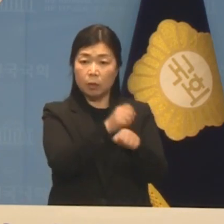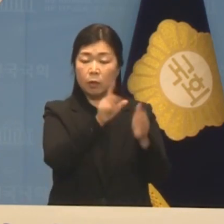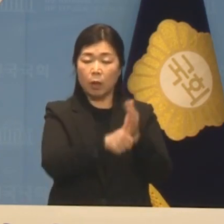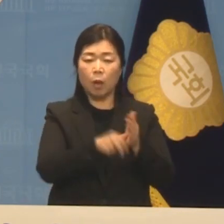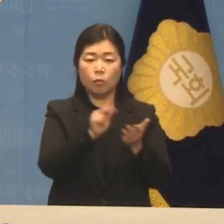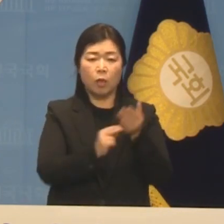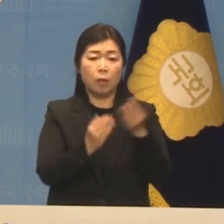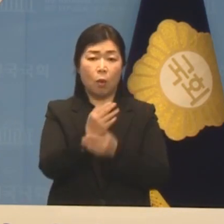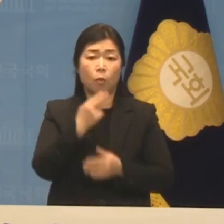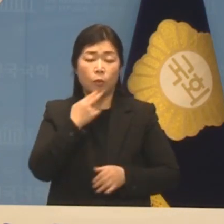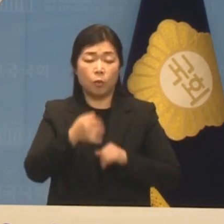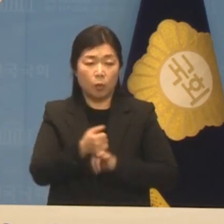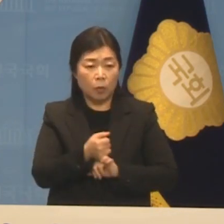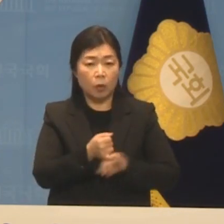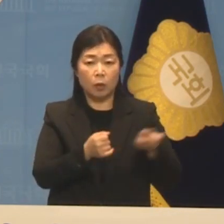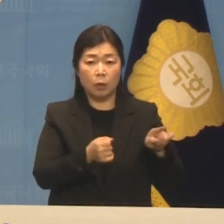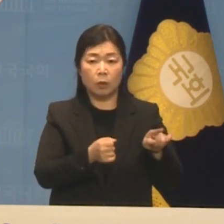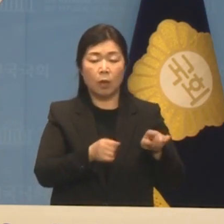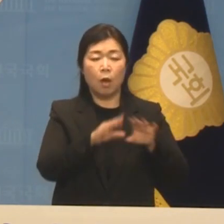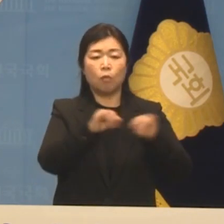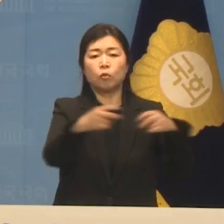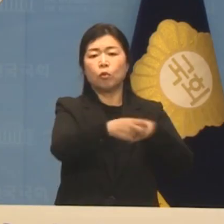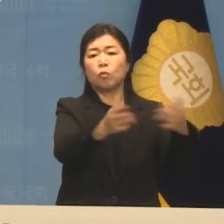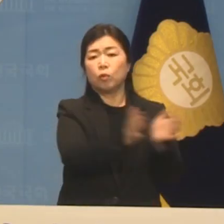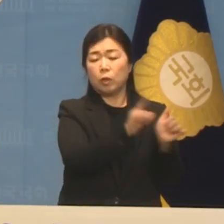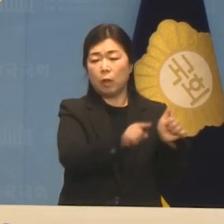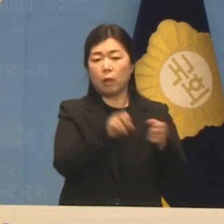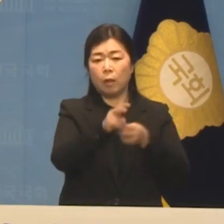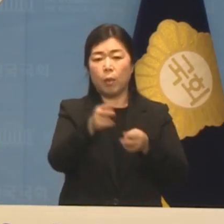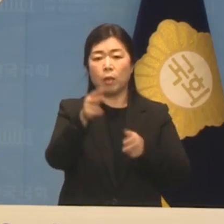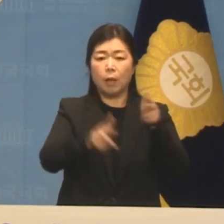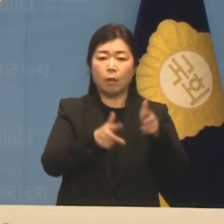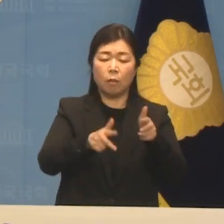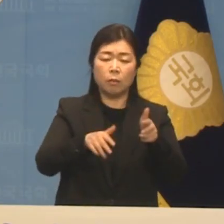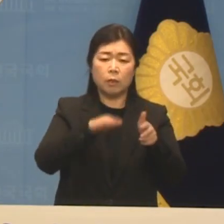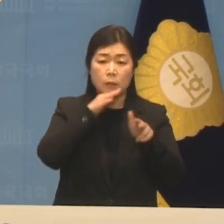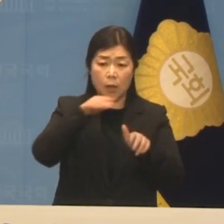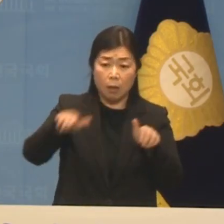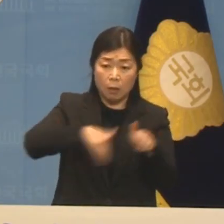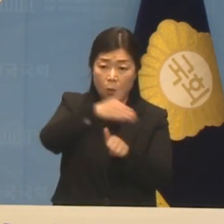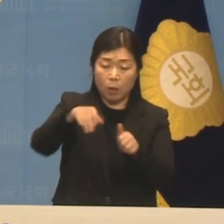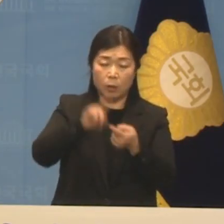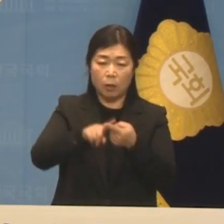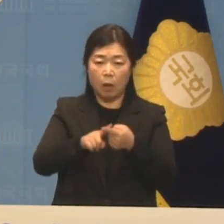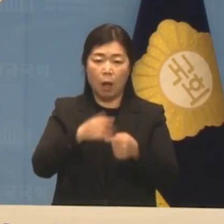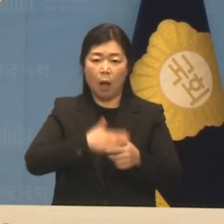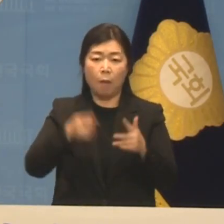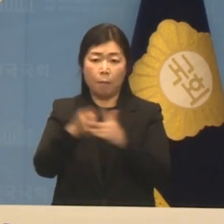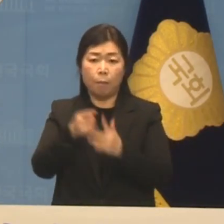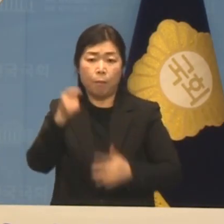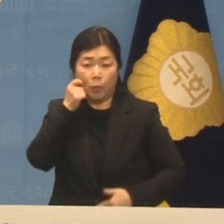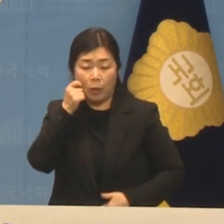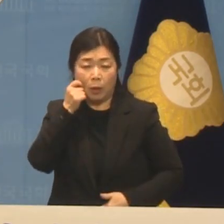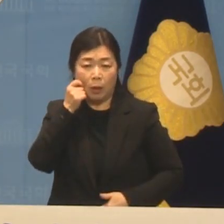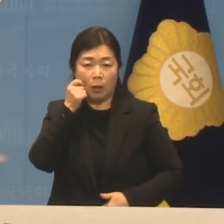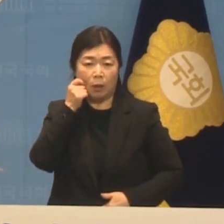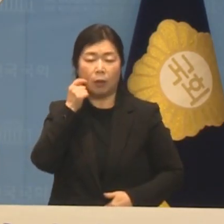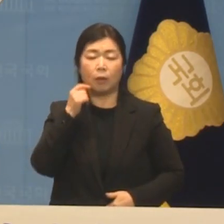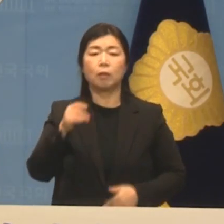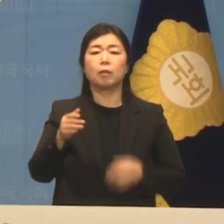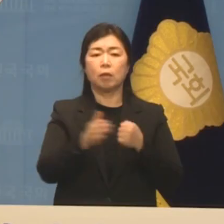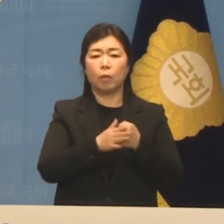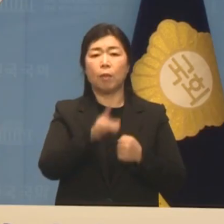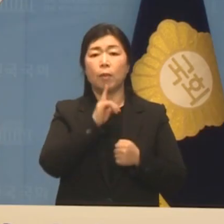않는다는 국토부의 인식은 국토부가 택배산업의 현황을 파악조차 하지 못하고 있음을 단적으로 드러내는